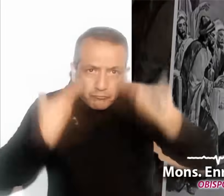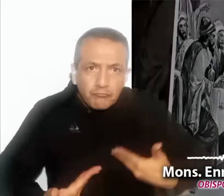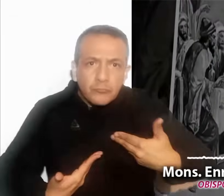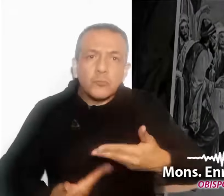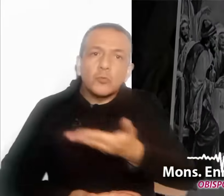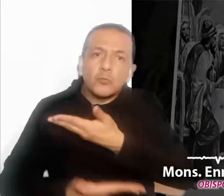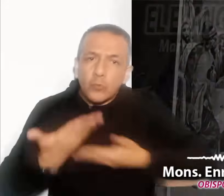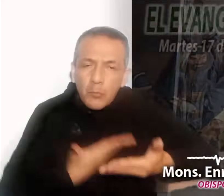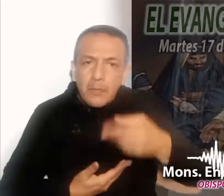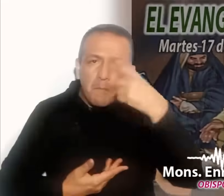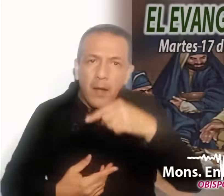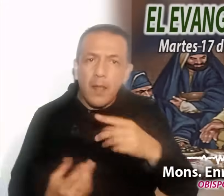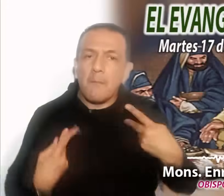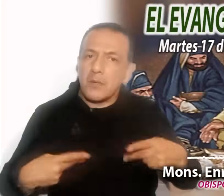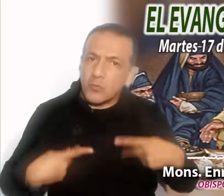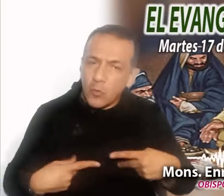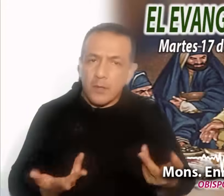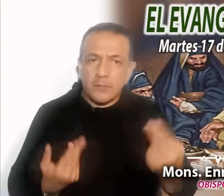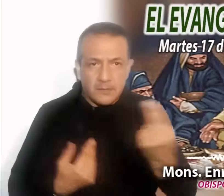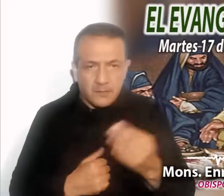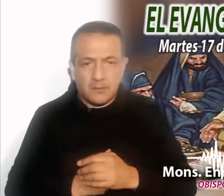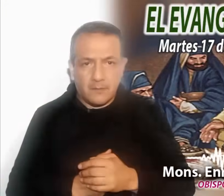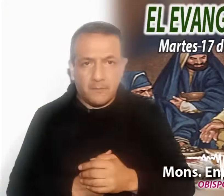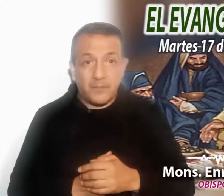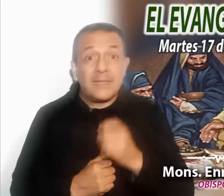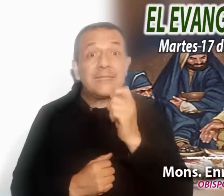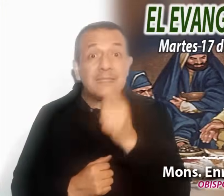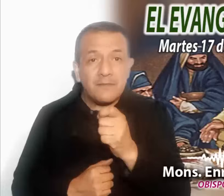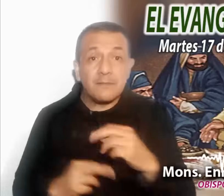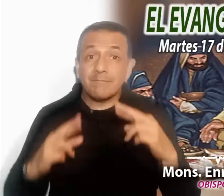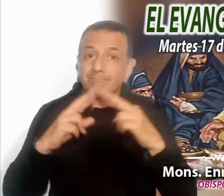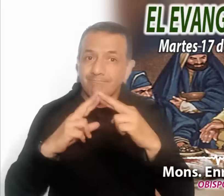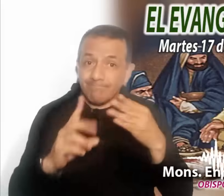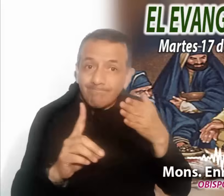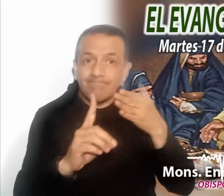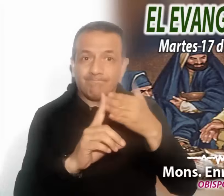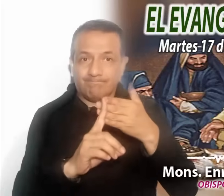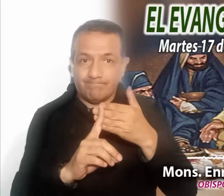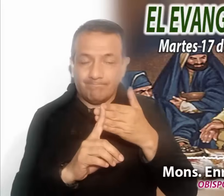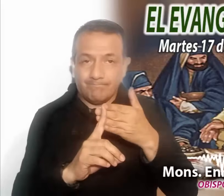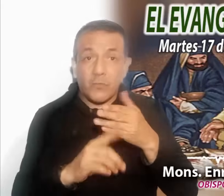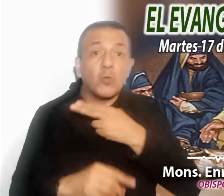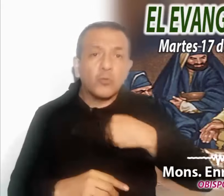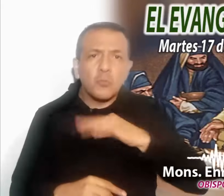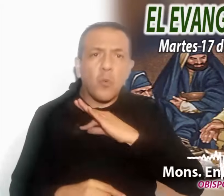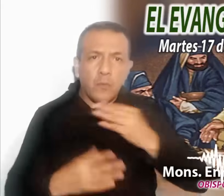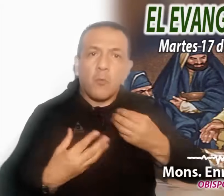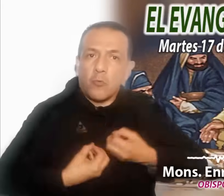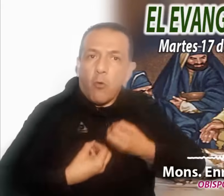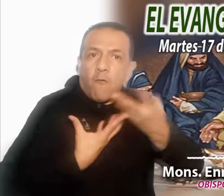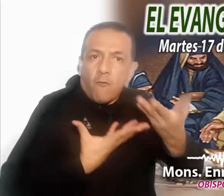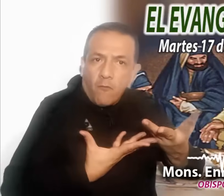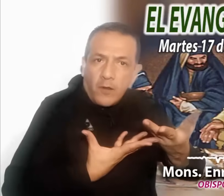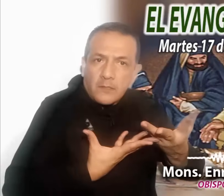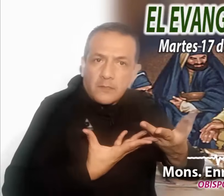posesiones a favor de los hermanos. Entonces la religiosidad tiene un sentido. Se puede ofrecer el sacrificio porque